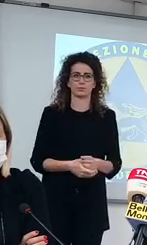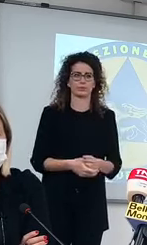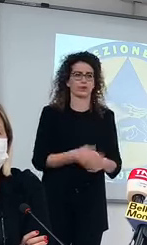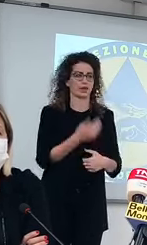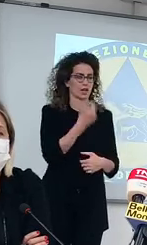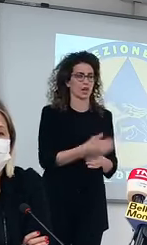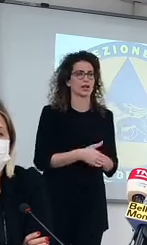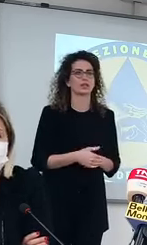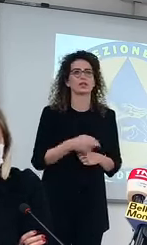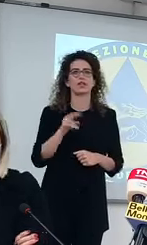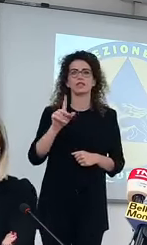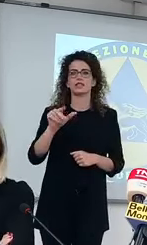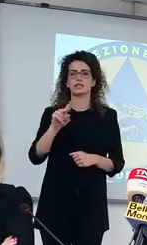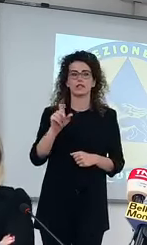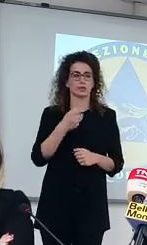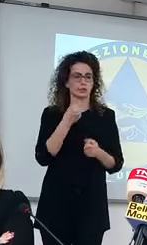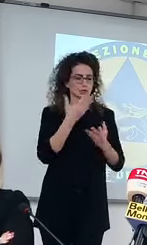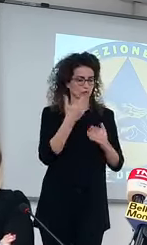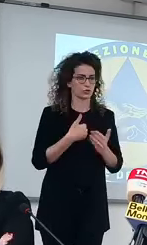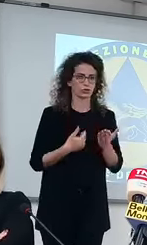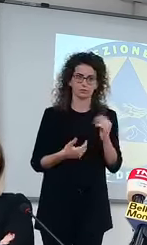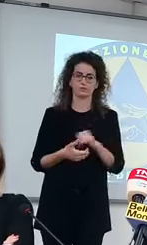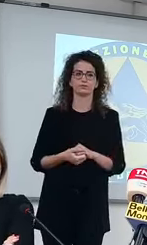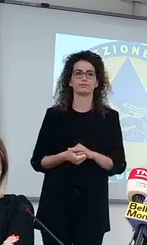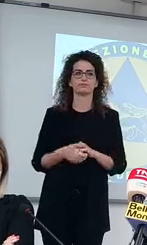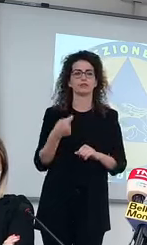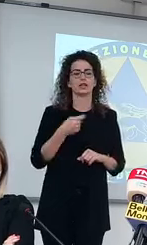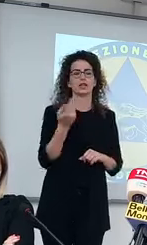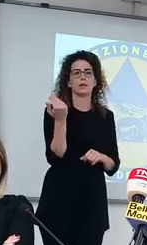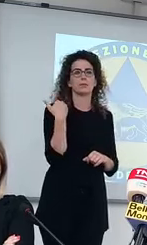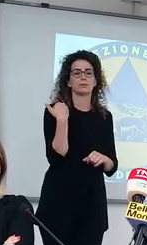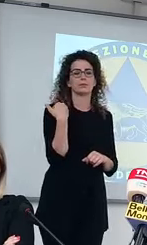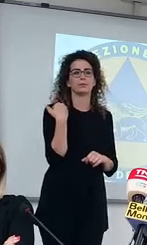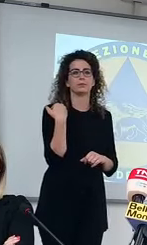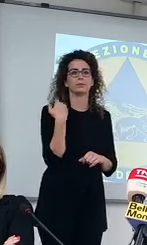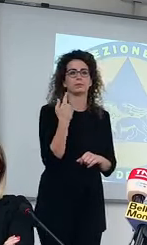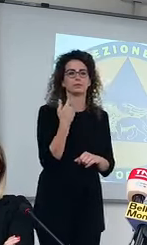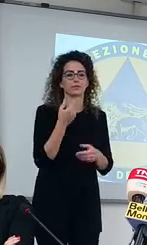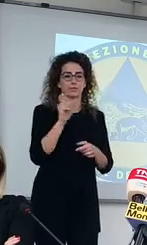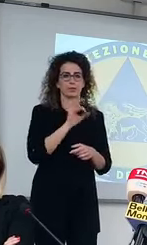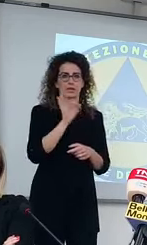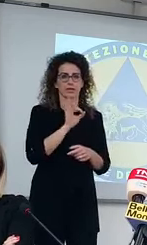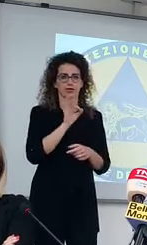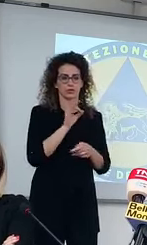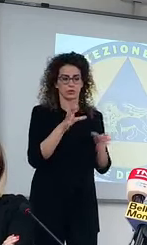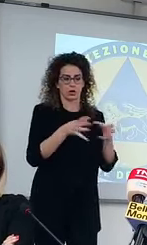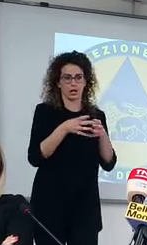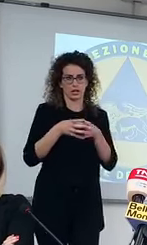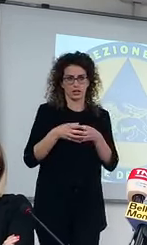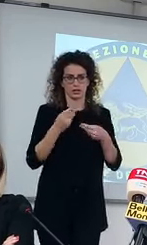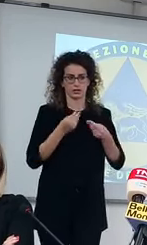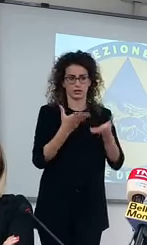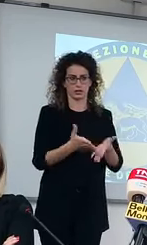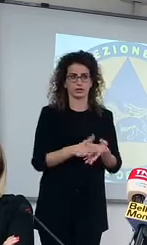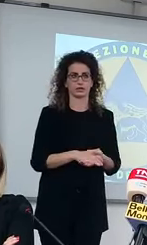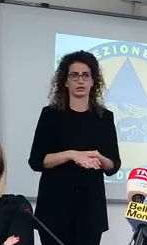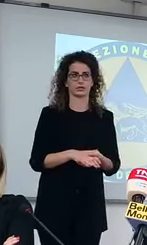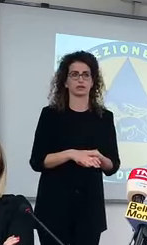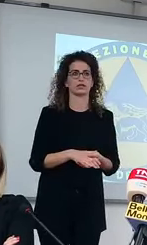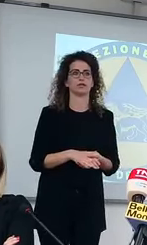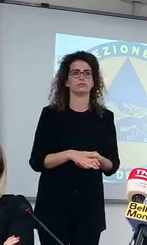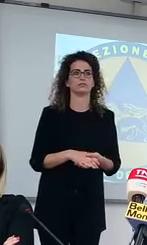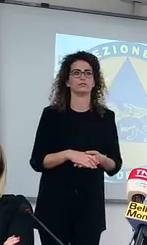Vanzan. Buongiorno. Buongiorno. Presidente, lei prima ci ha dato le percentuali delle classi di età che differiscono